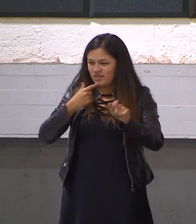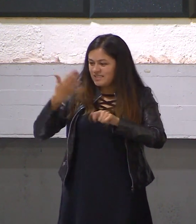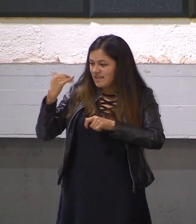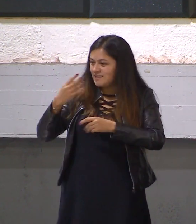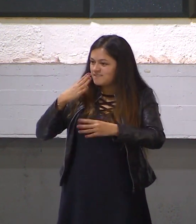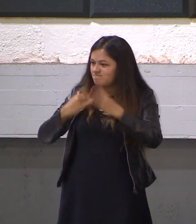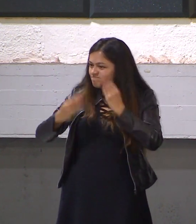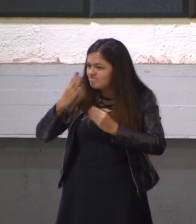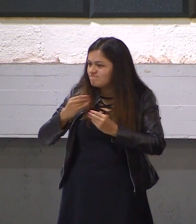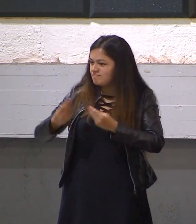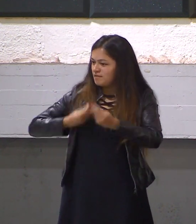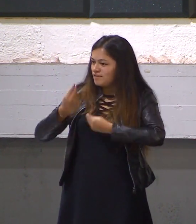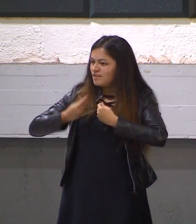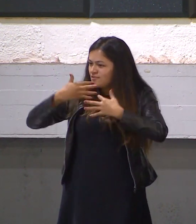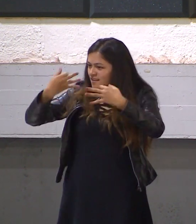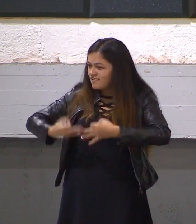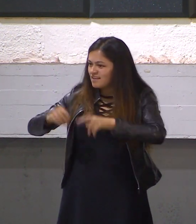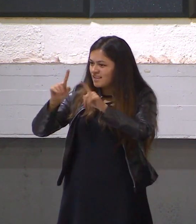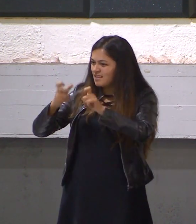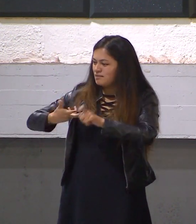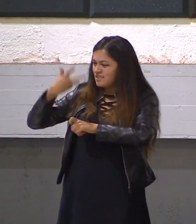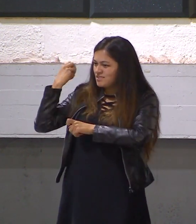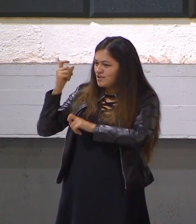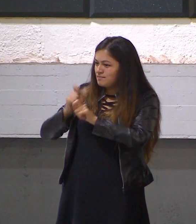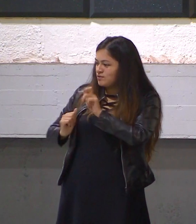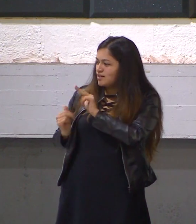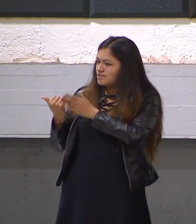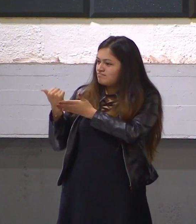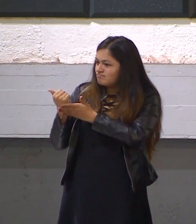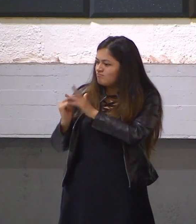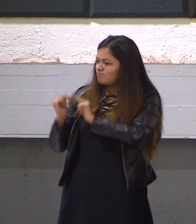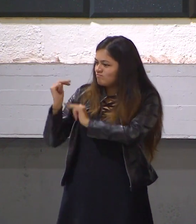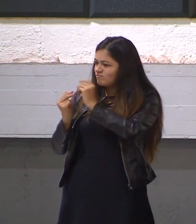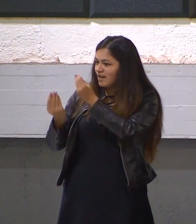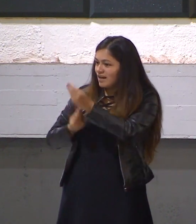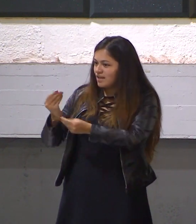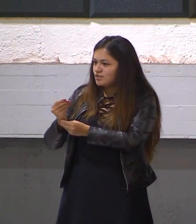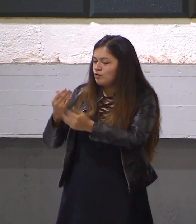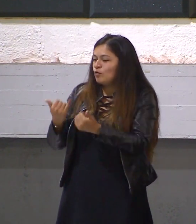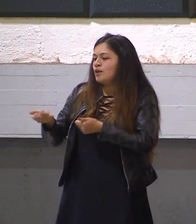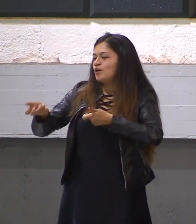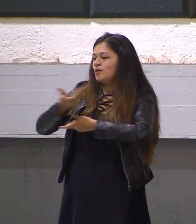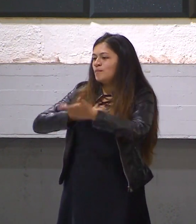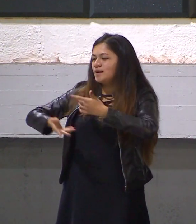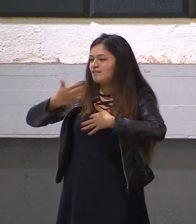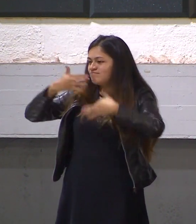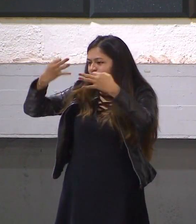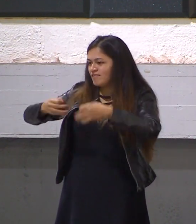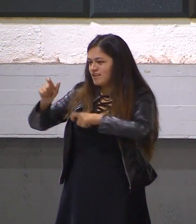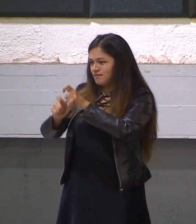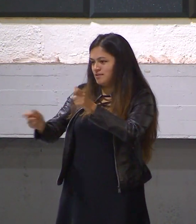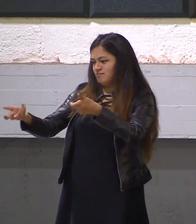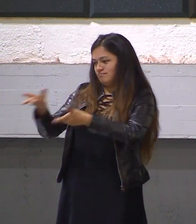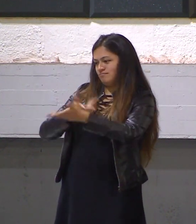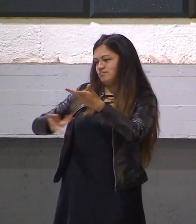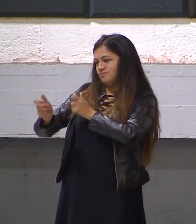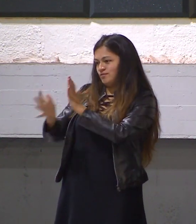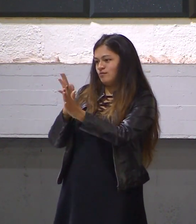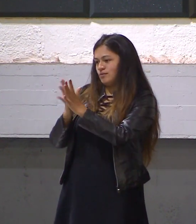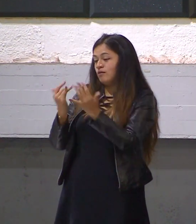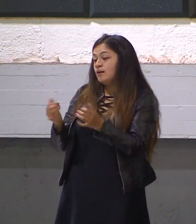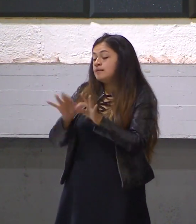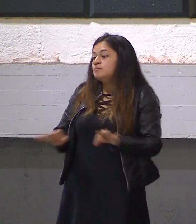han vivido y que han ido construyendo la historia podemos compartir con ellos es muy importante